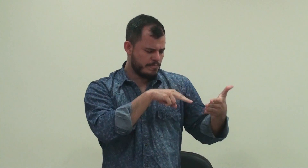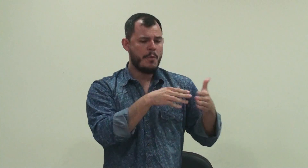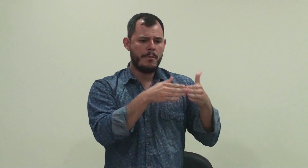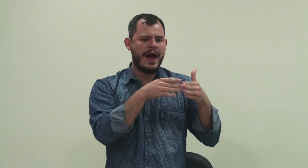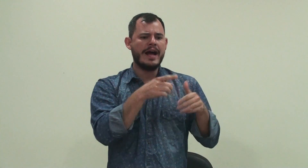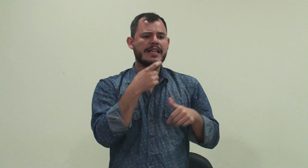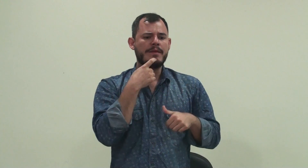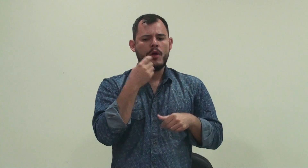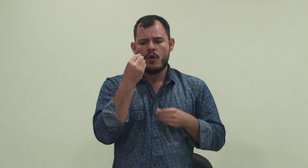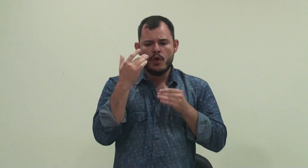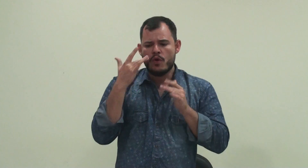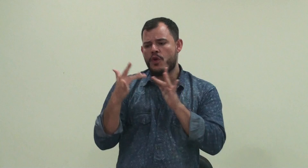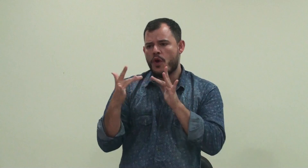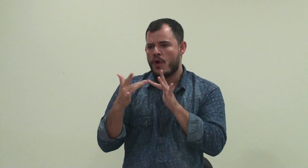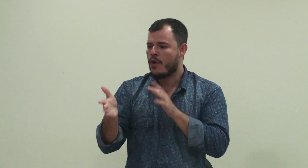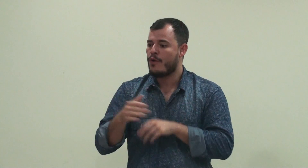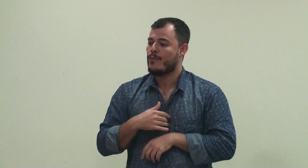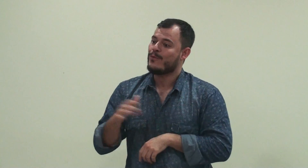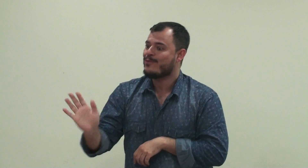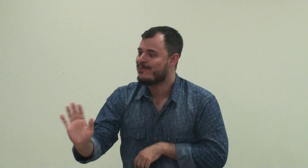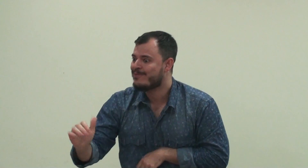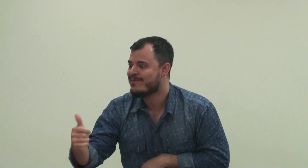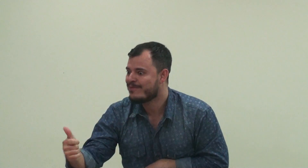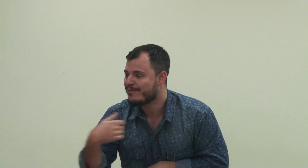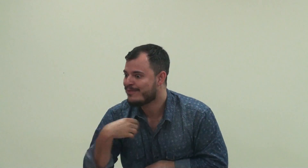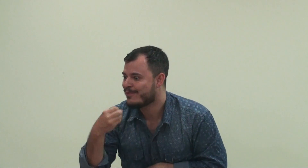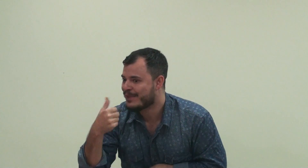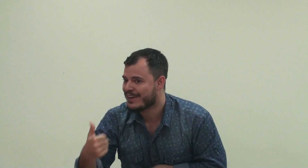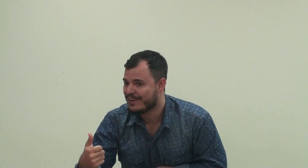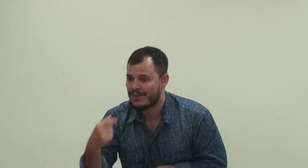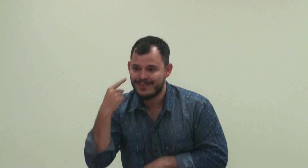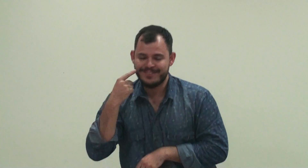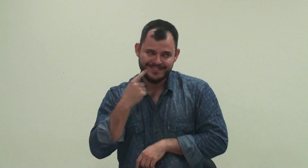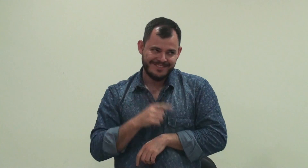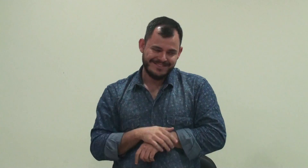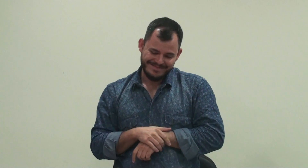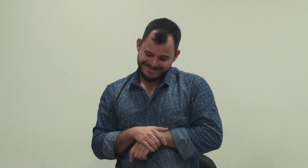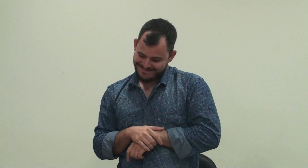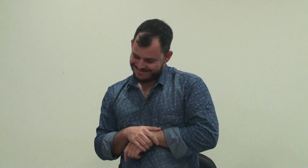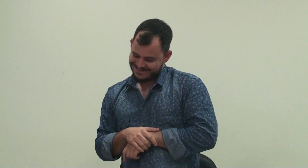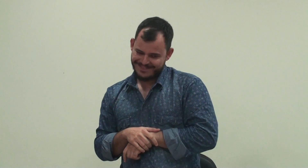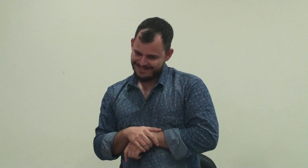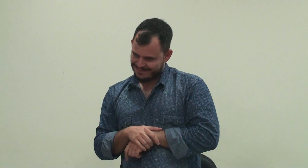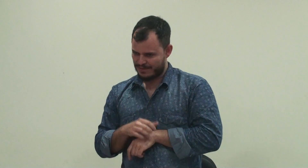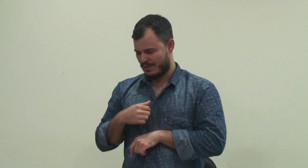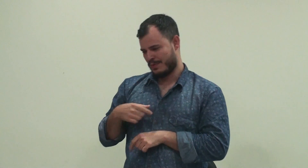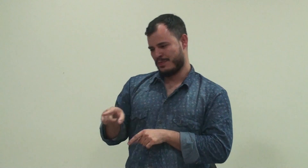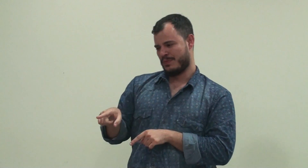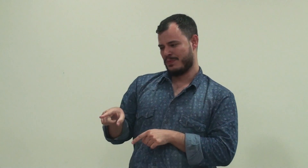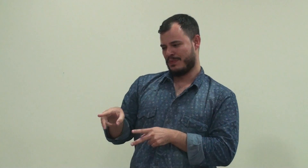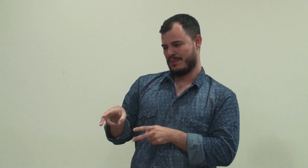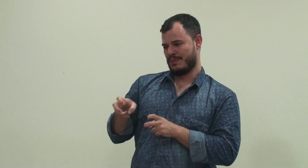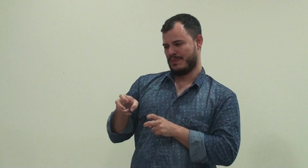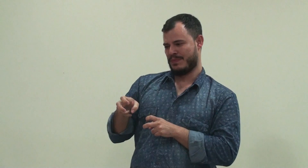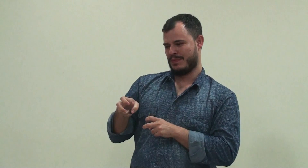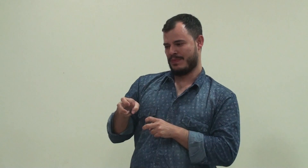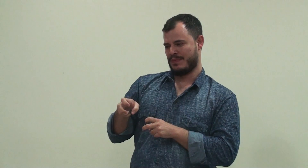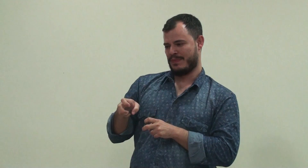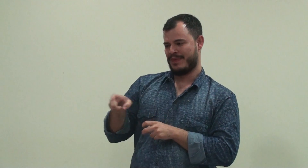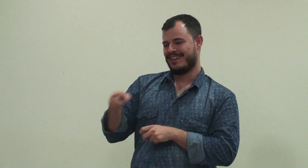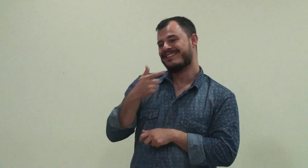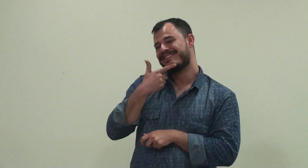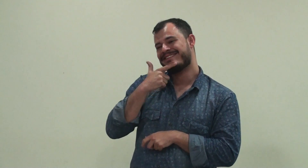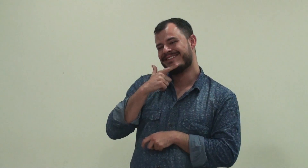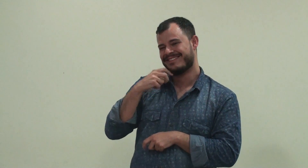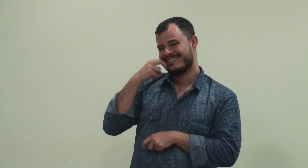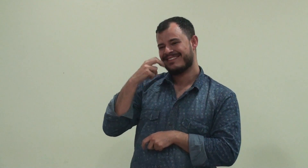esse desenvolvimento dele. E aí a gente começou esse contato com ele, para ver se era surdo mesmo,